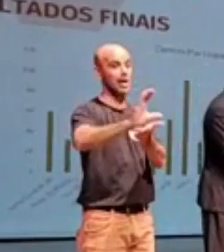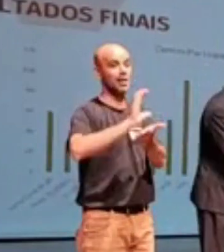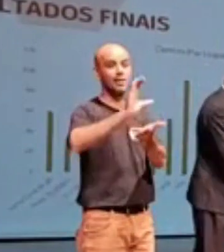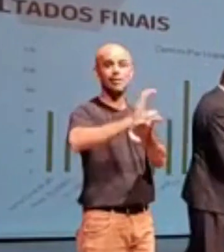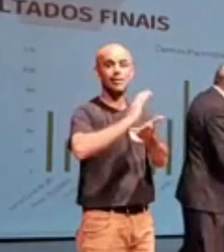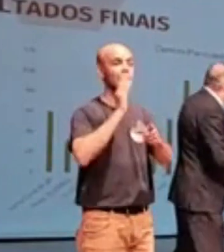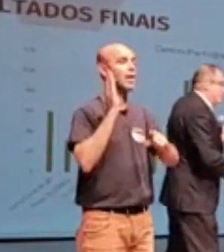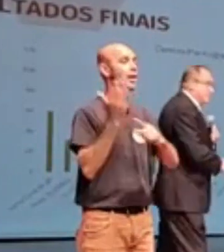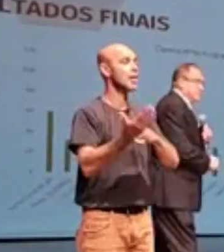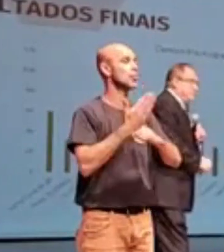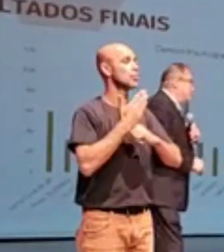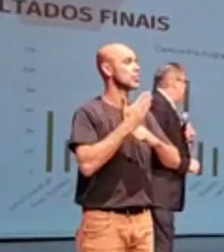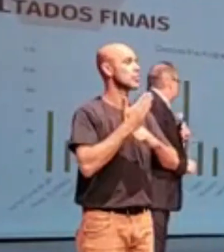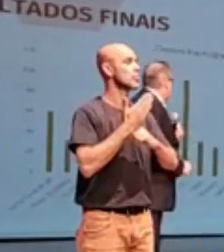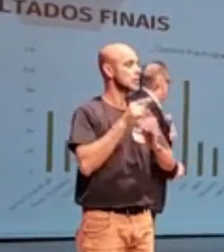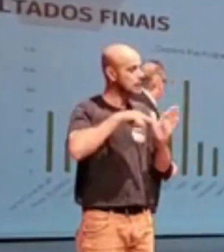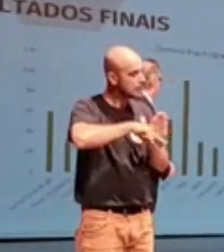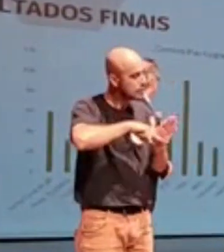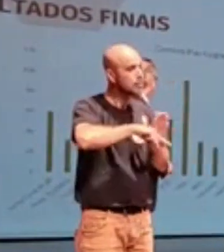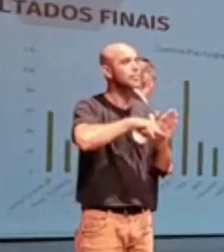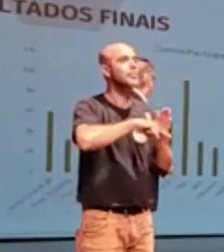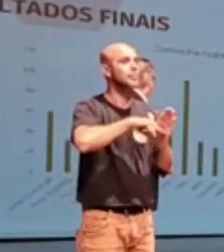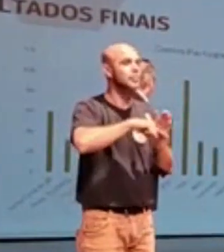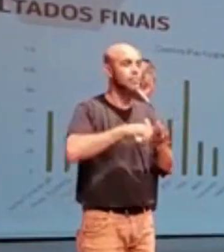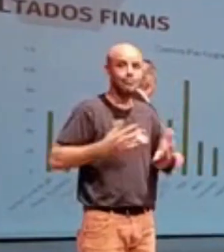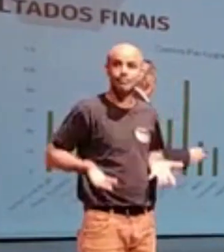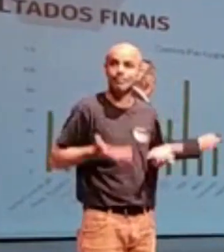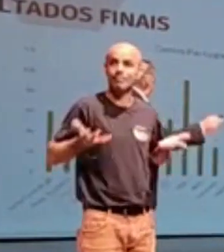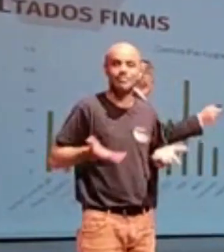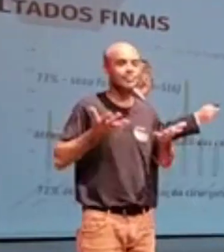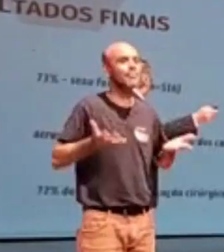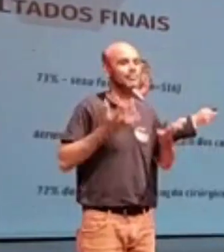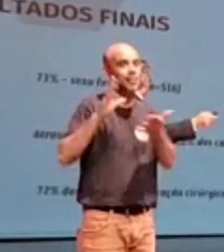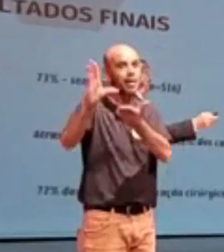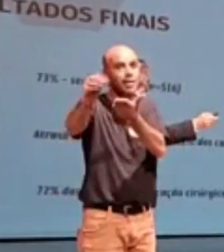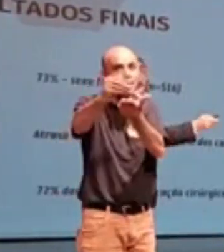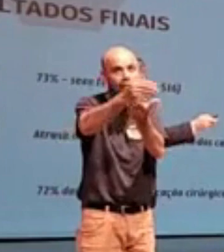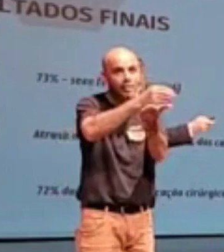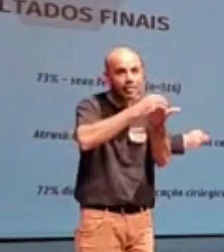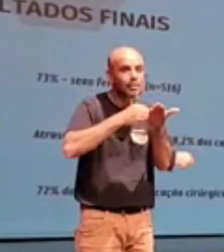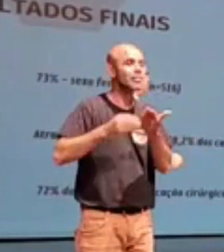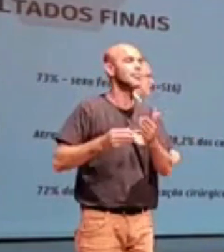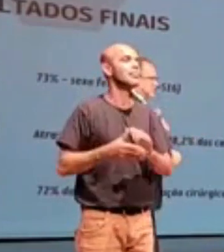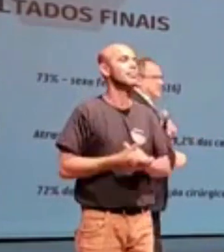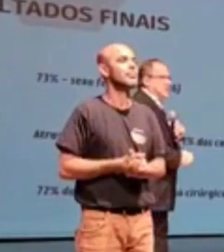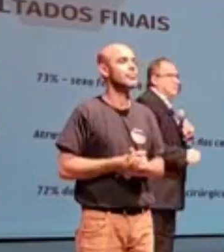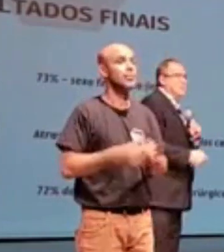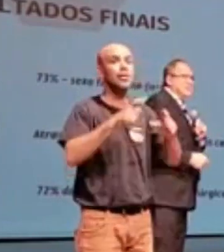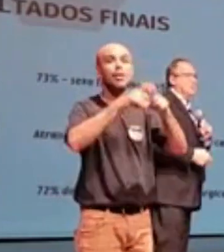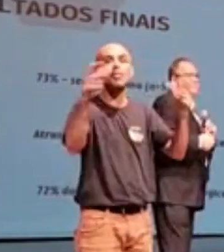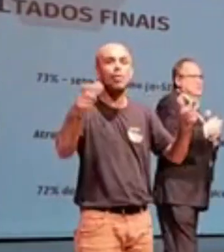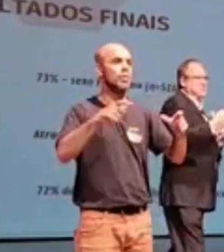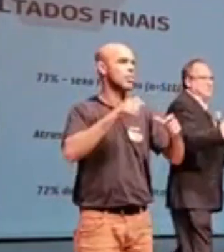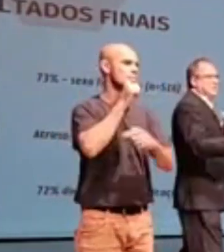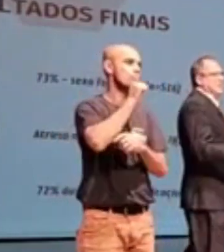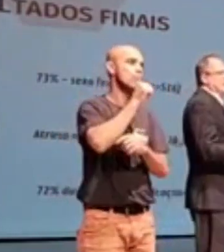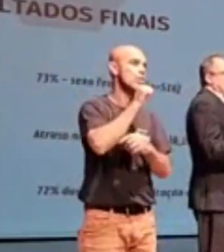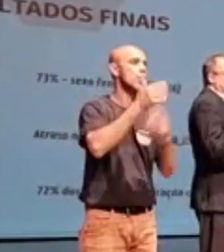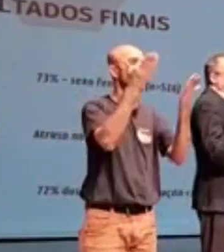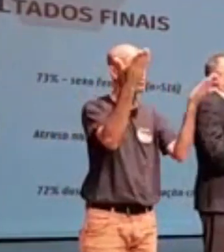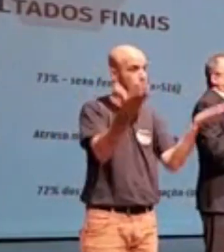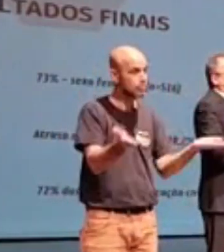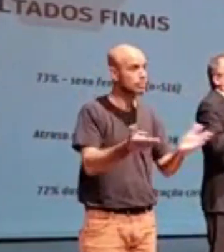então todo mundo se entusiasmou para fazer a coleta dos dados aí, tá? A grande maioria do sexo feminino, como vocês vão